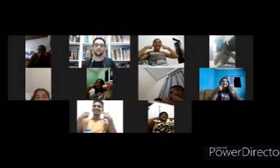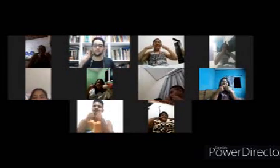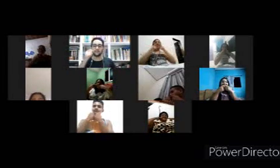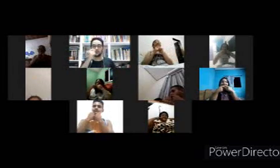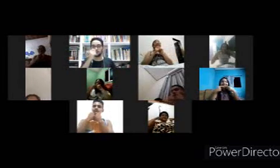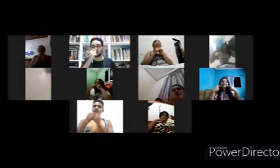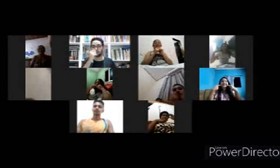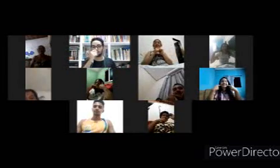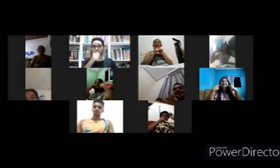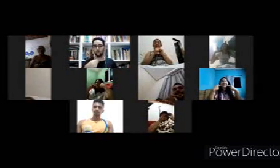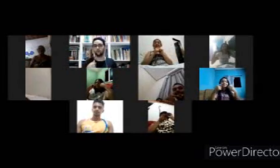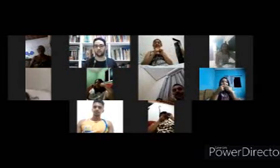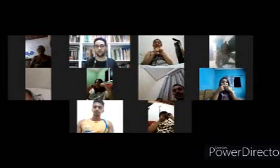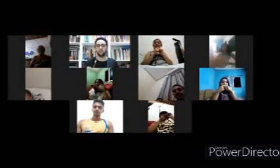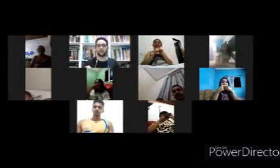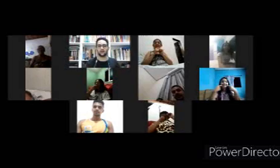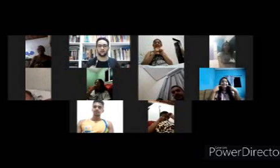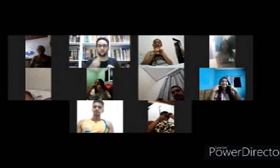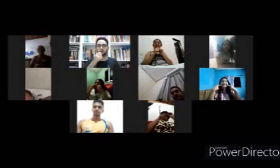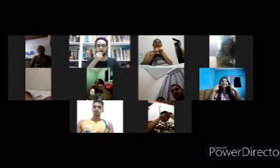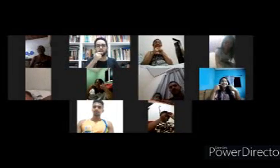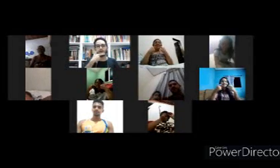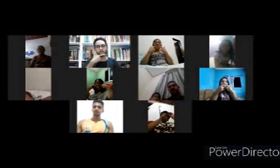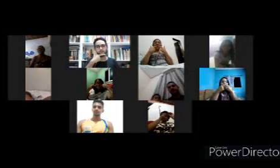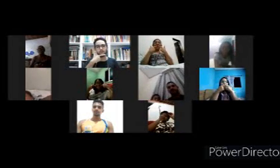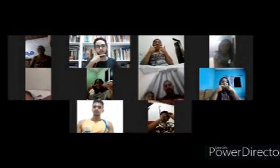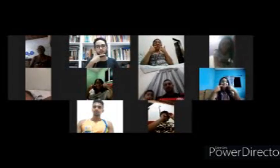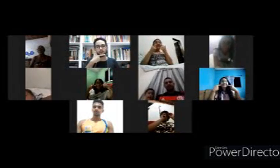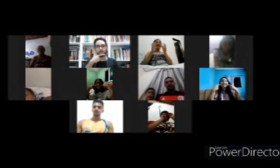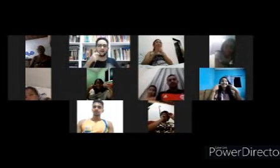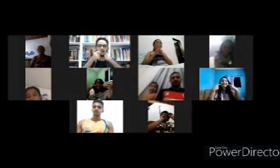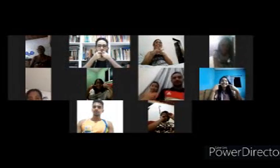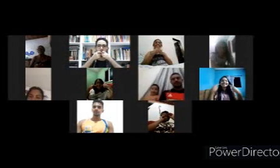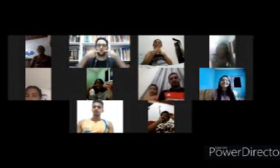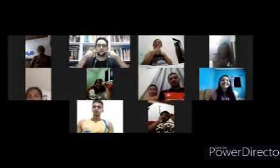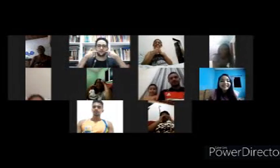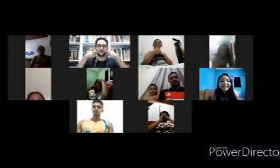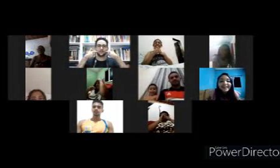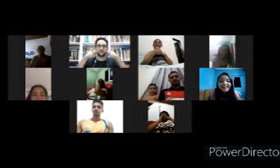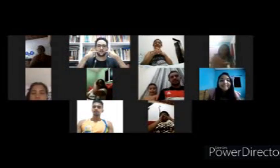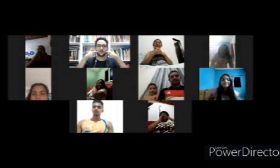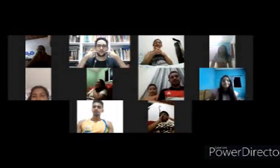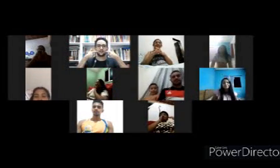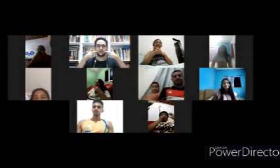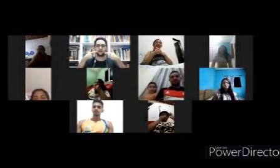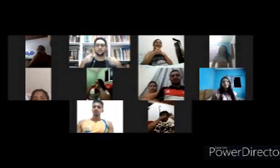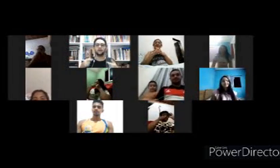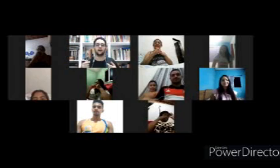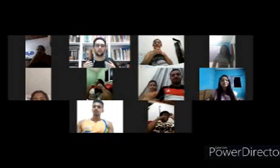Lembrando sempre da expressão facial. Eu não vou falar que eu vou sorrir e ficar com a cara séria, ou então fazer assim e ficar com a cara séria. Eu tenho